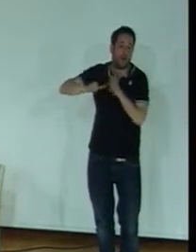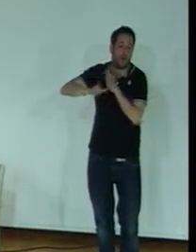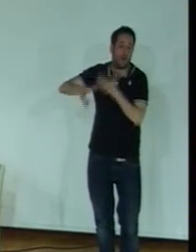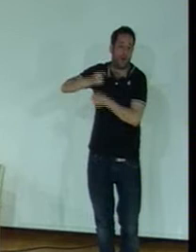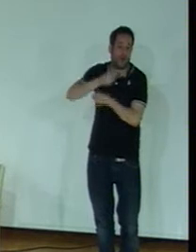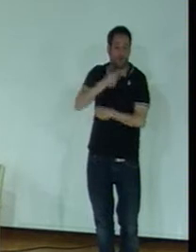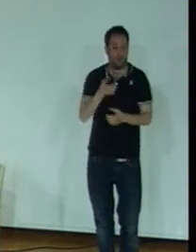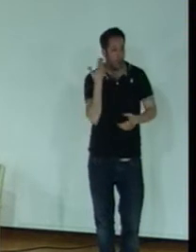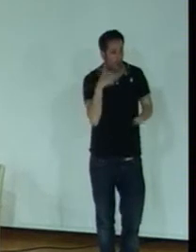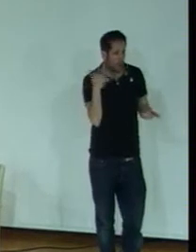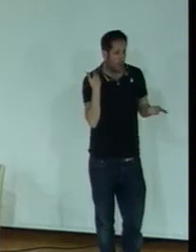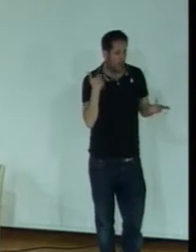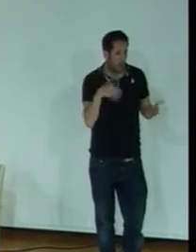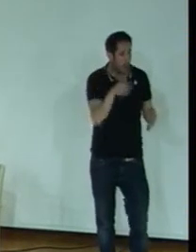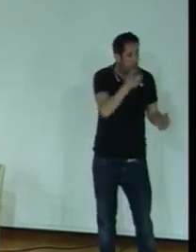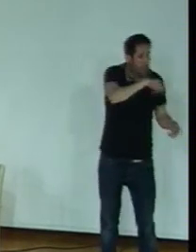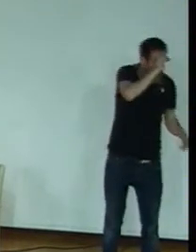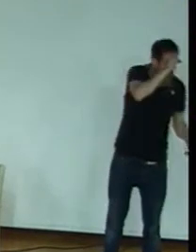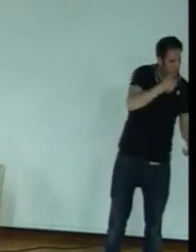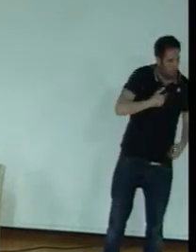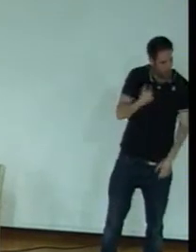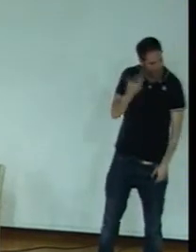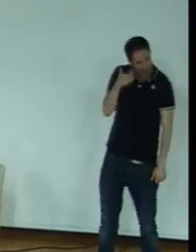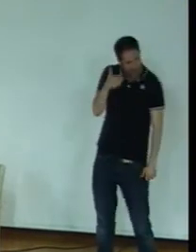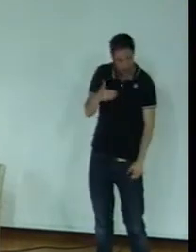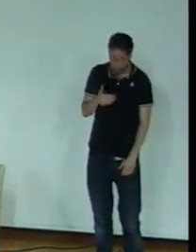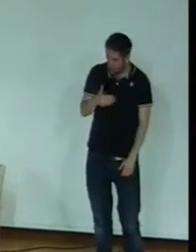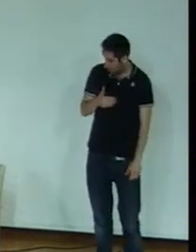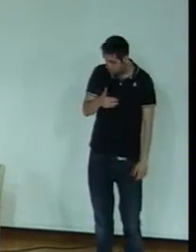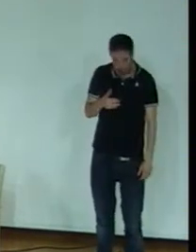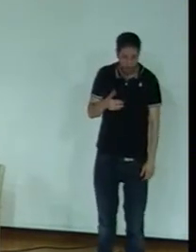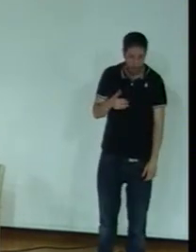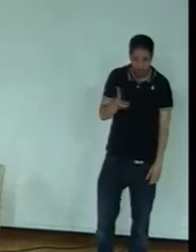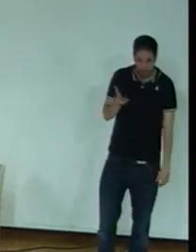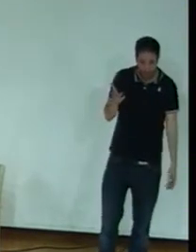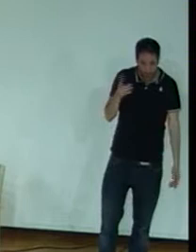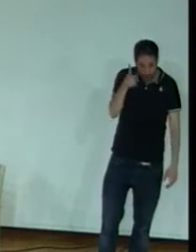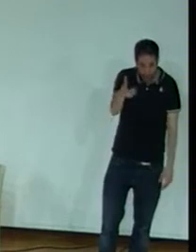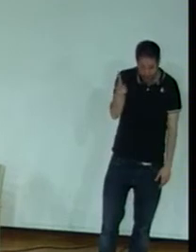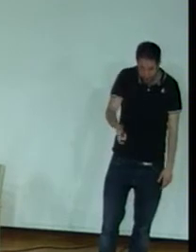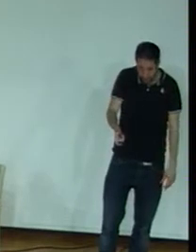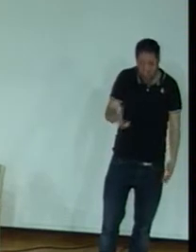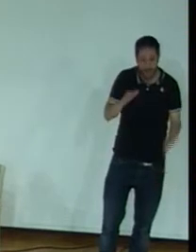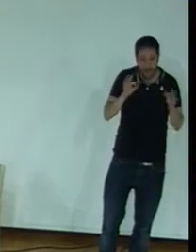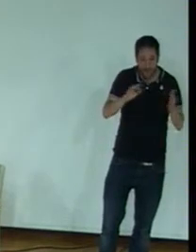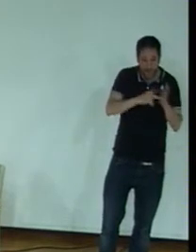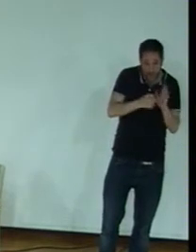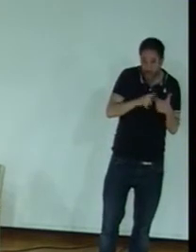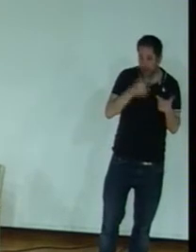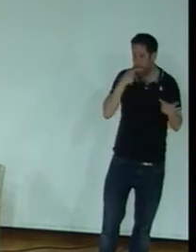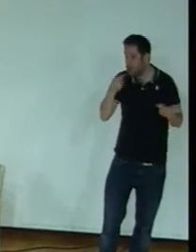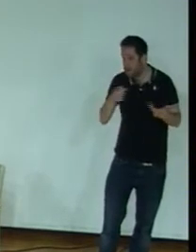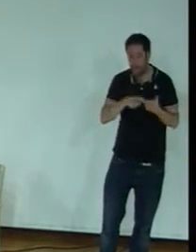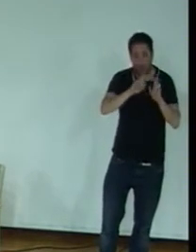peut décréter qu'il sait faire des choses que personne d'autre ne sait faire. Donc on retrouve comme ça tout un tas d'incohérences et techniques et